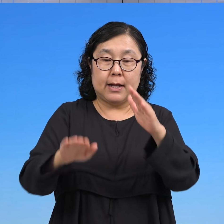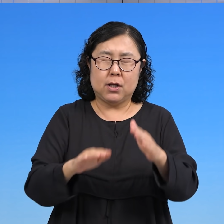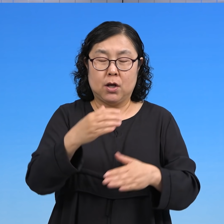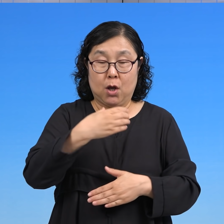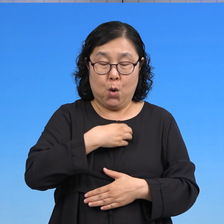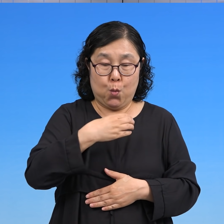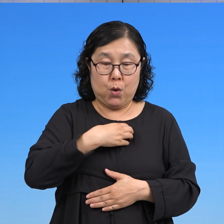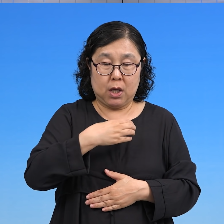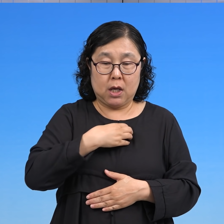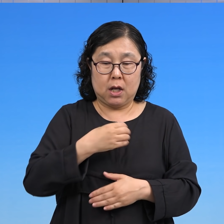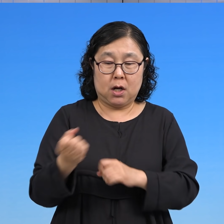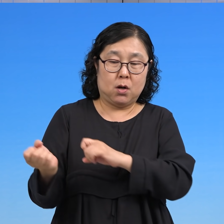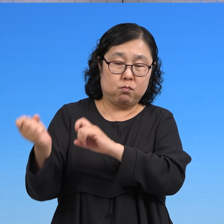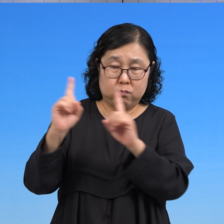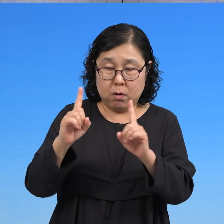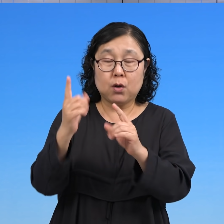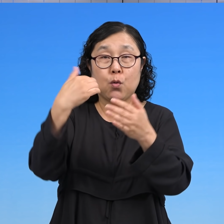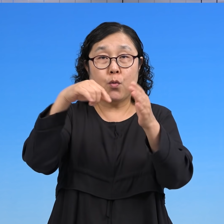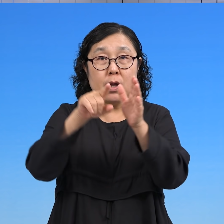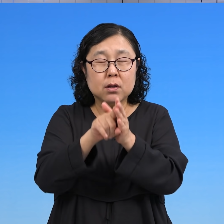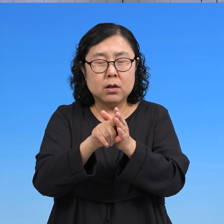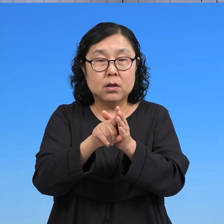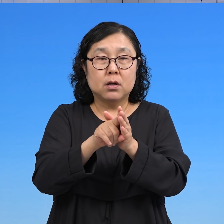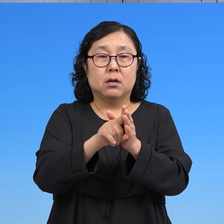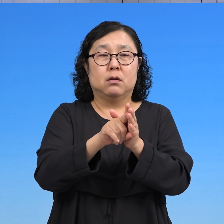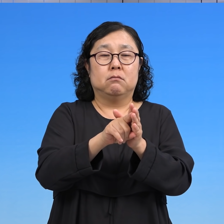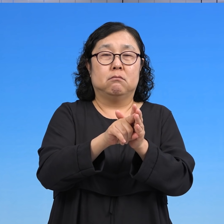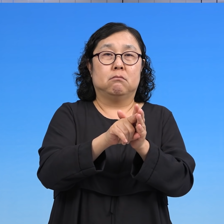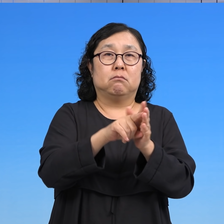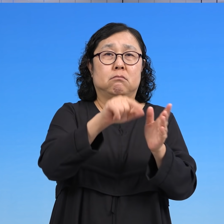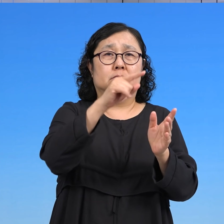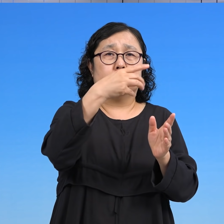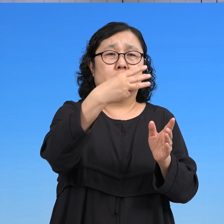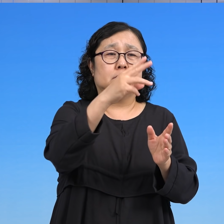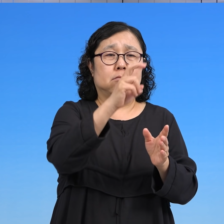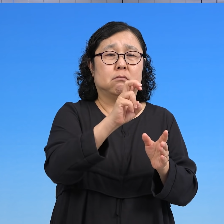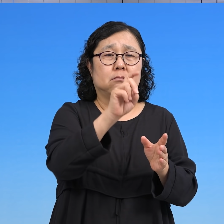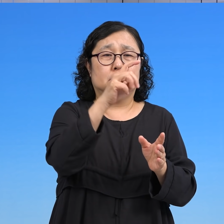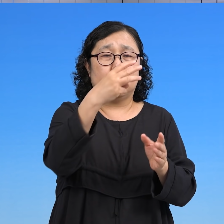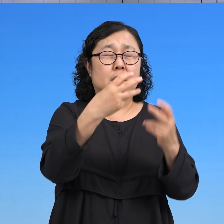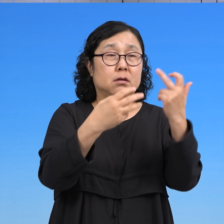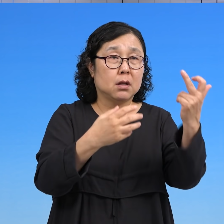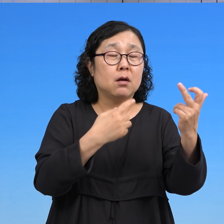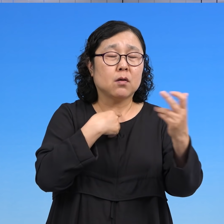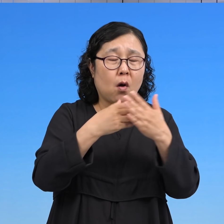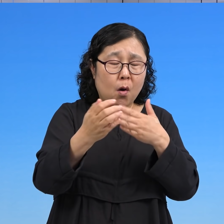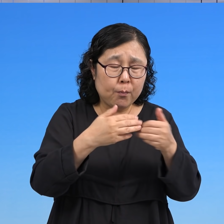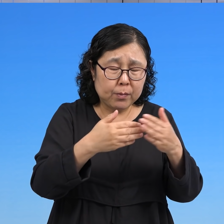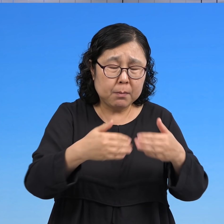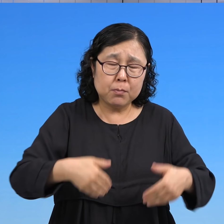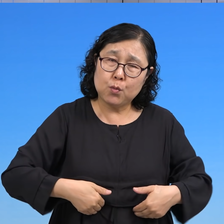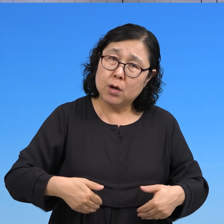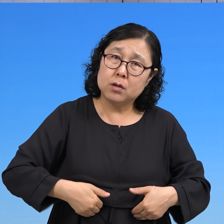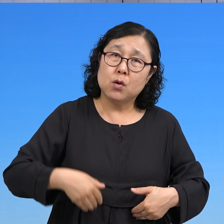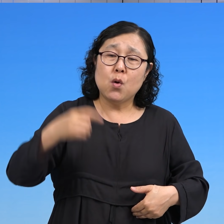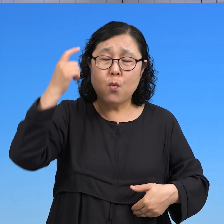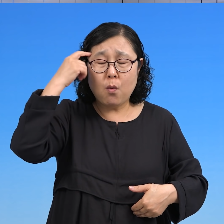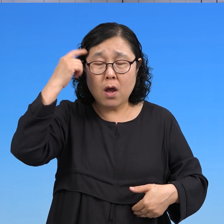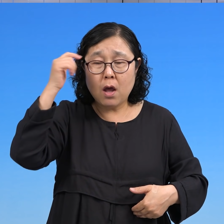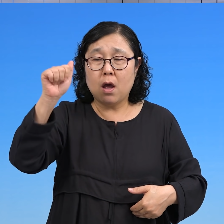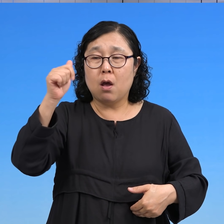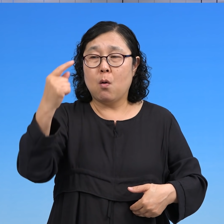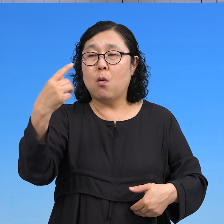위기를 회복하려면 승리의 갈멜산을 회복해야지, 아니 무슨 그 절망의 비참한 패배의 낙심의